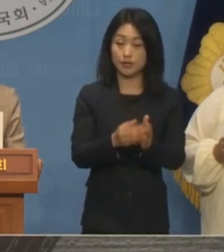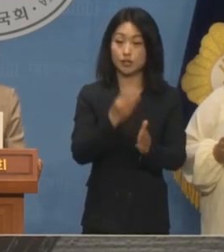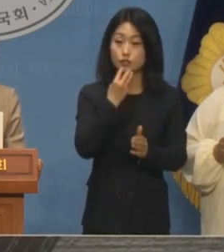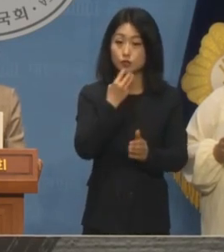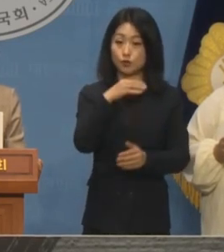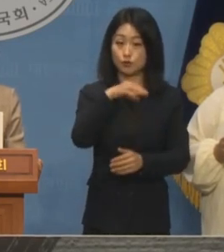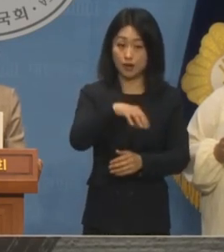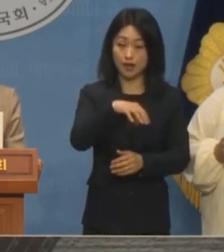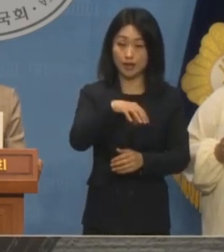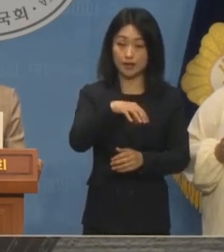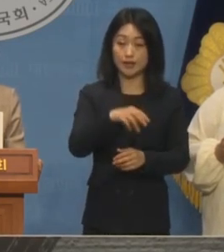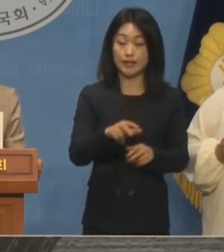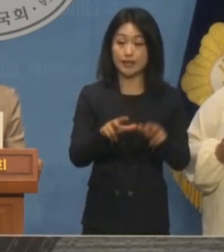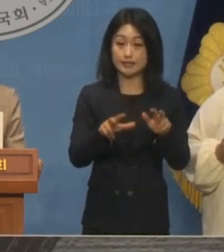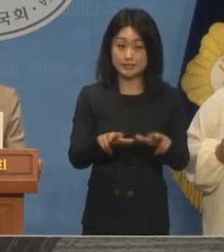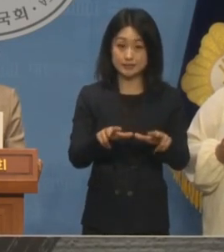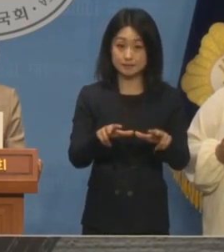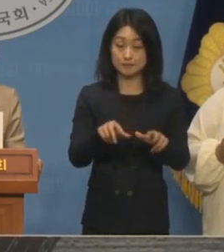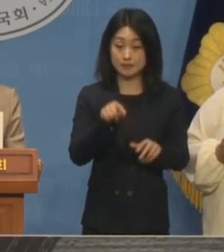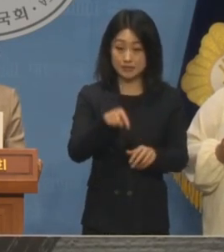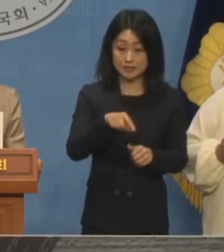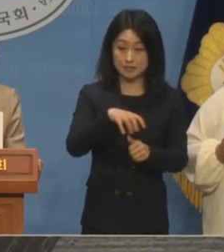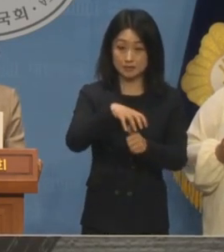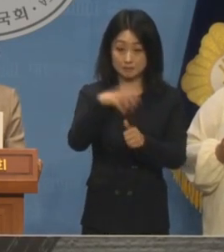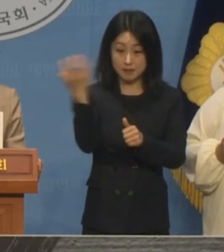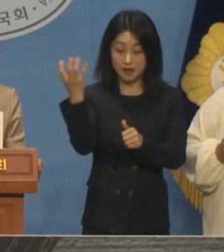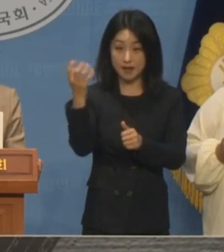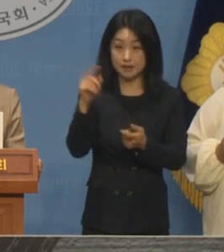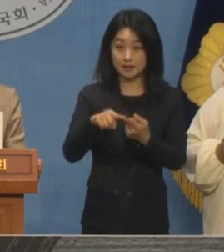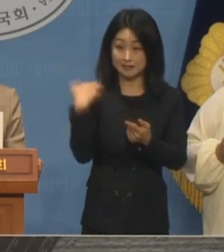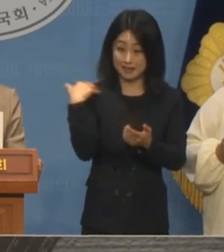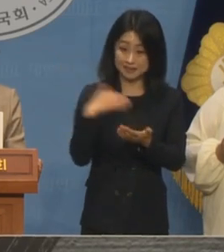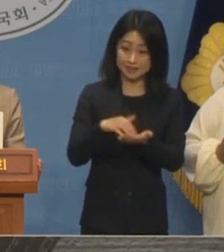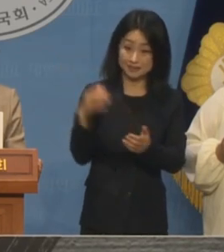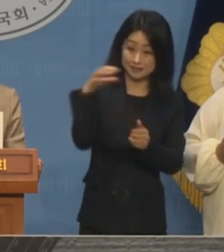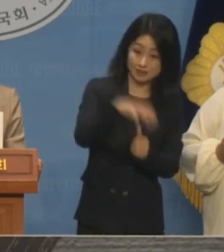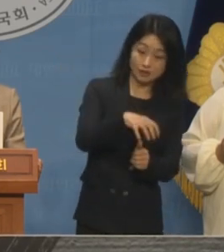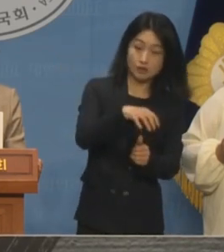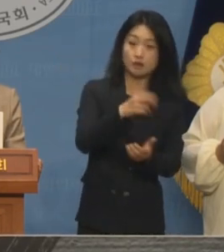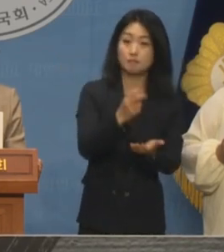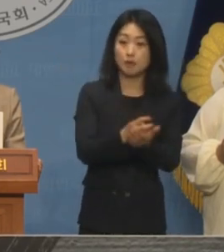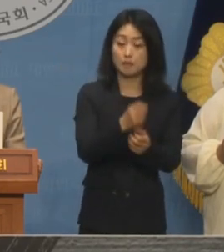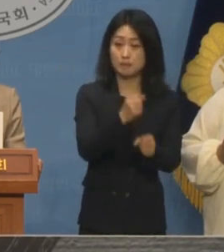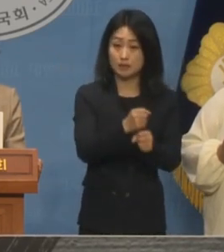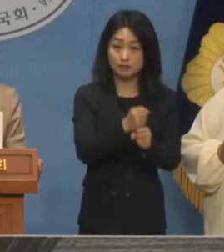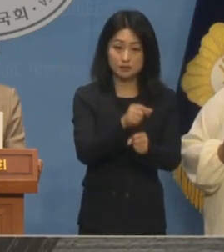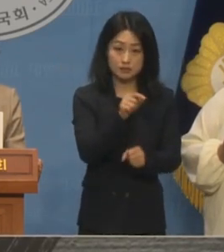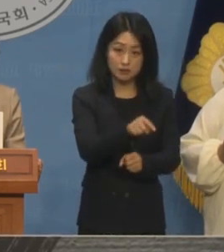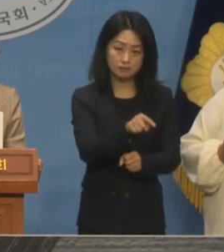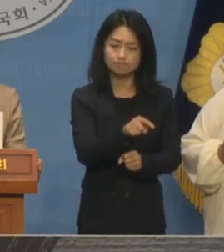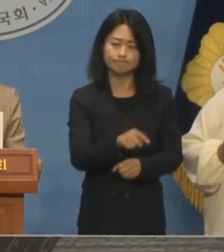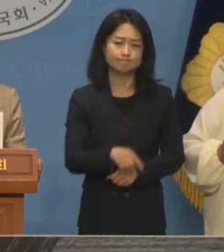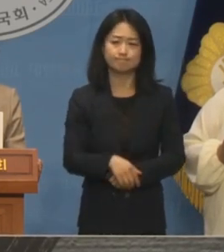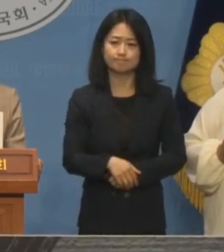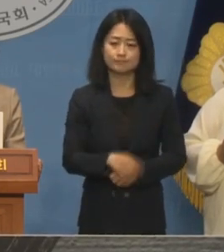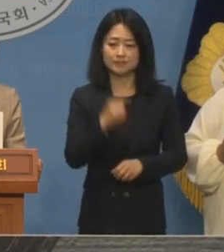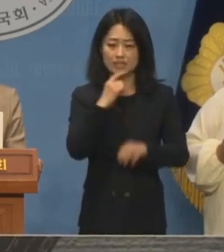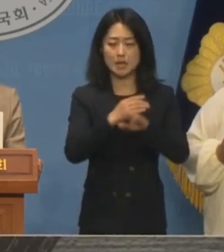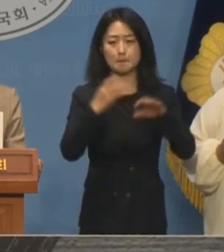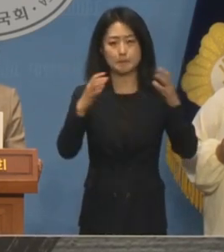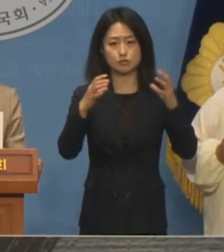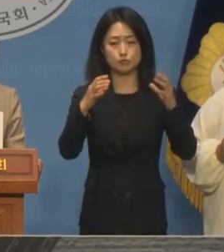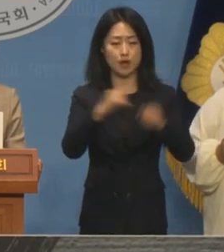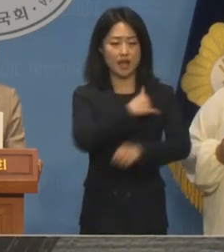서울시 탈시설 지원조례 폐지안이 시의회에서 다루어지는 것은 명백한